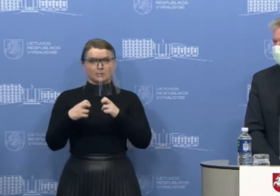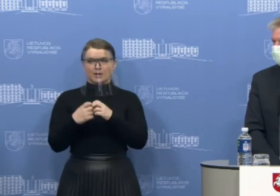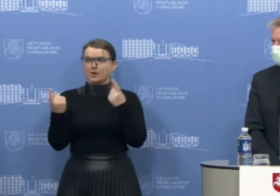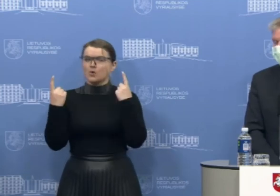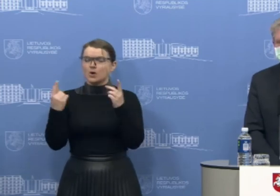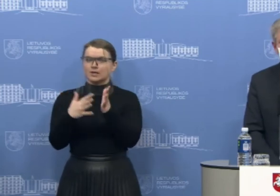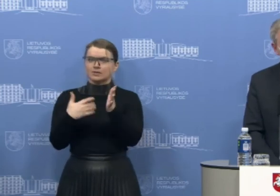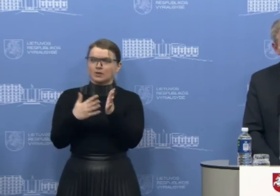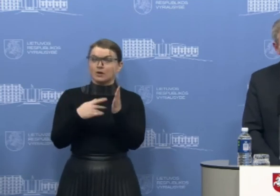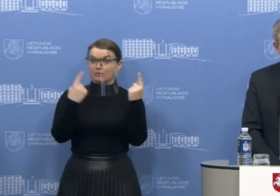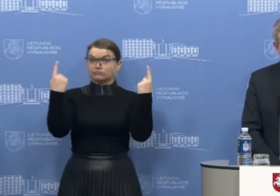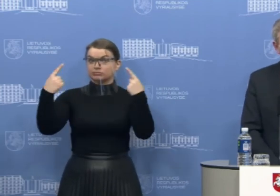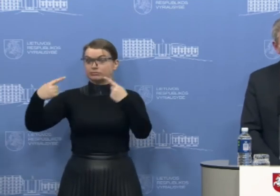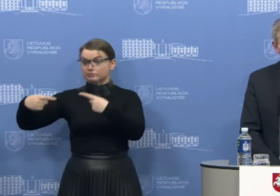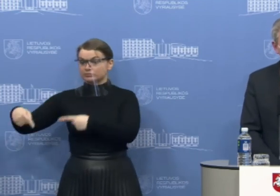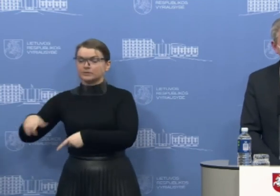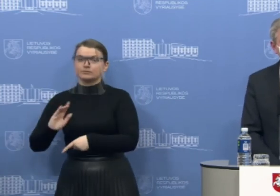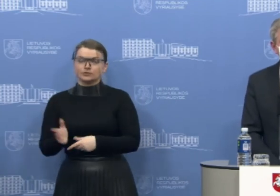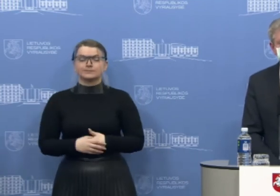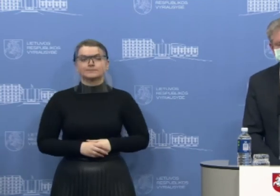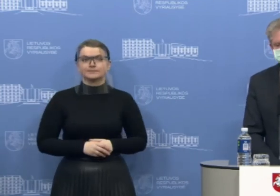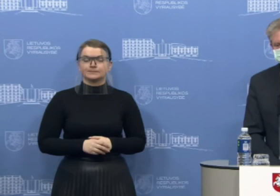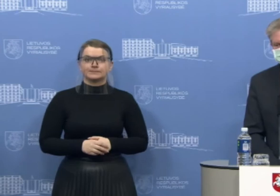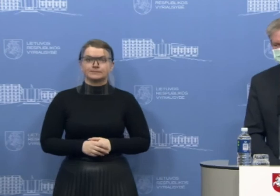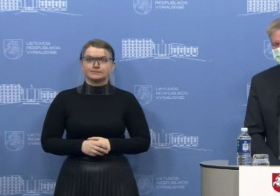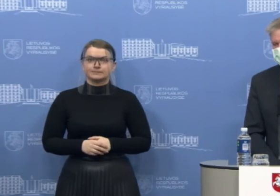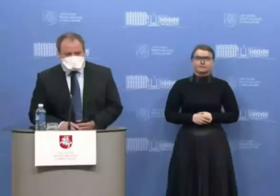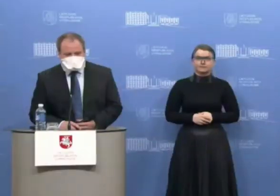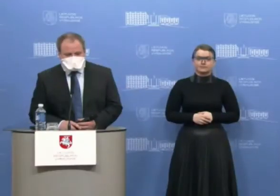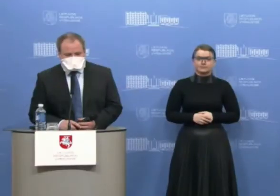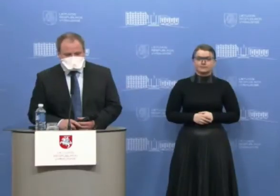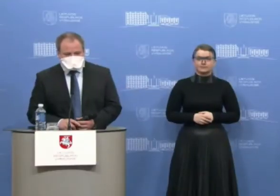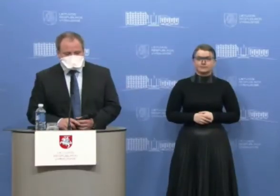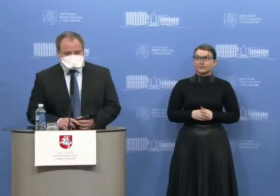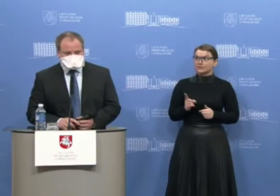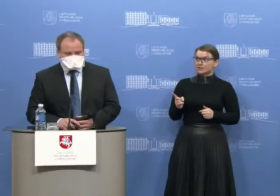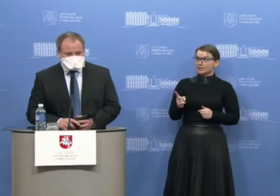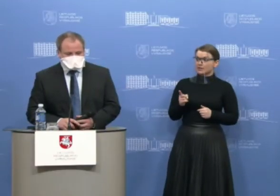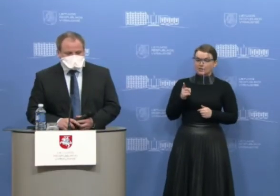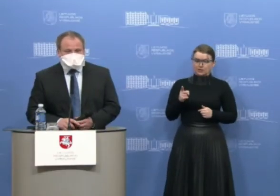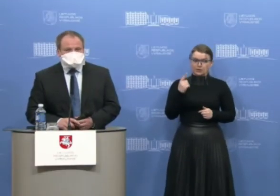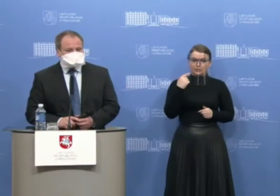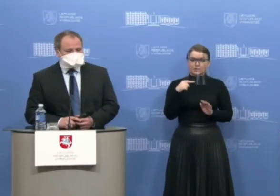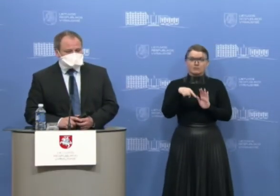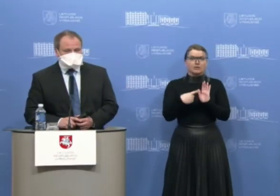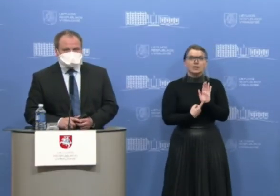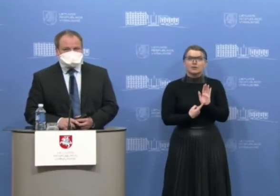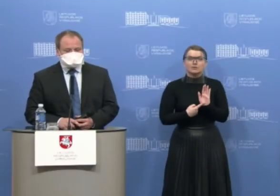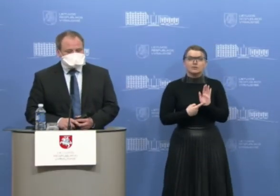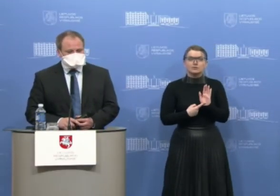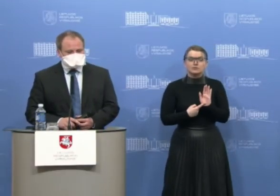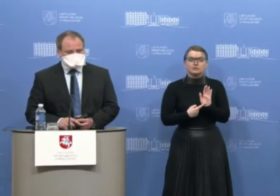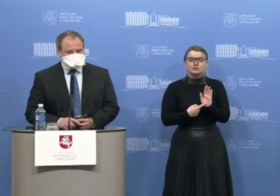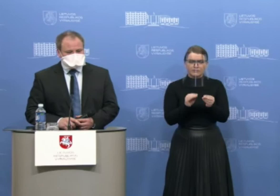matomai dar tam tikrą laiką bus probleminis. Paulina, aš patikslinsiu, jūs man turėjote kitą klausimą ar tą